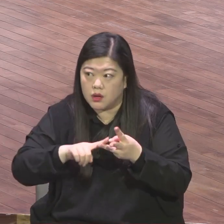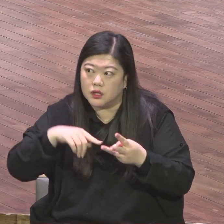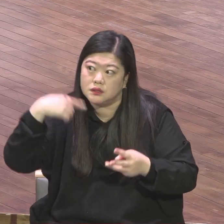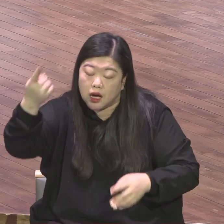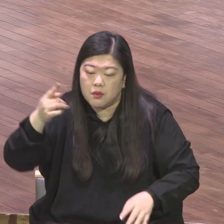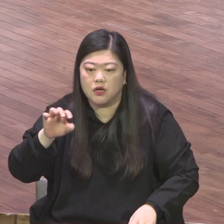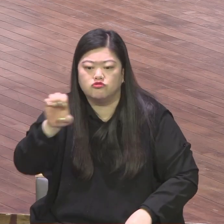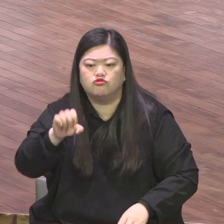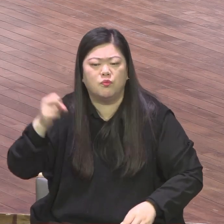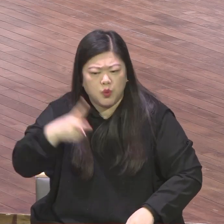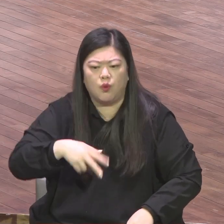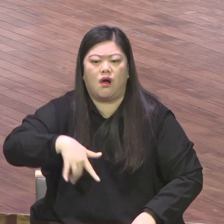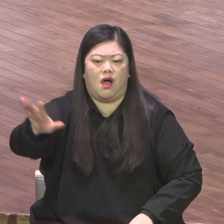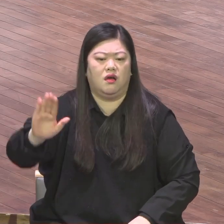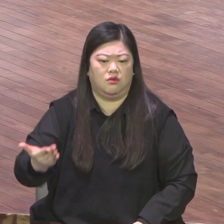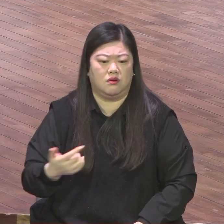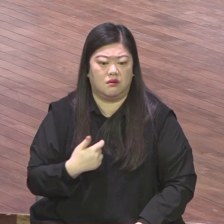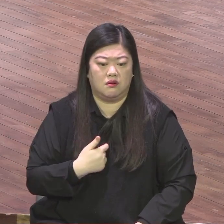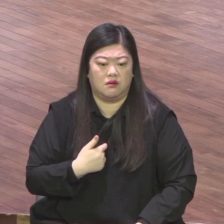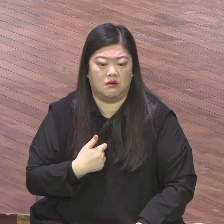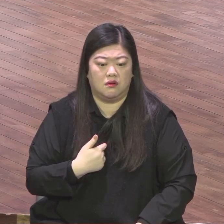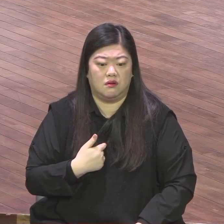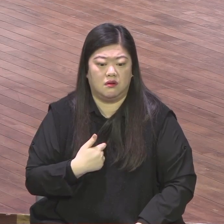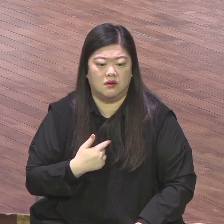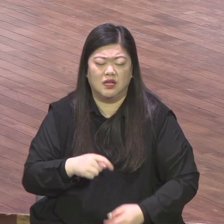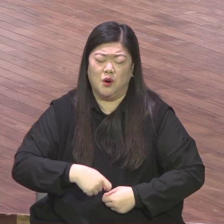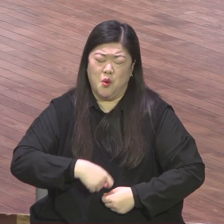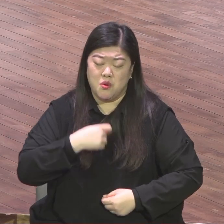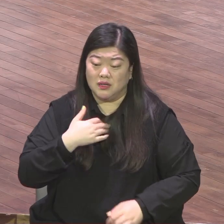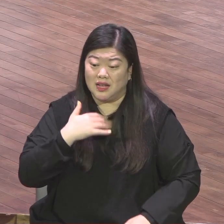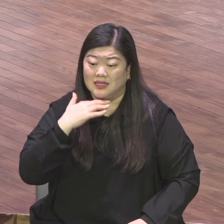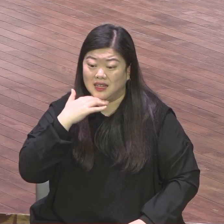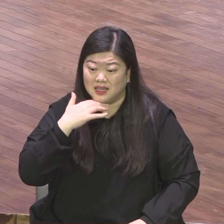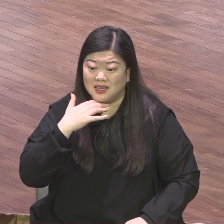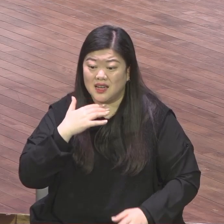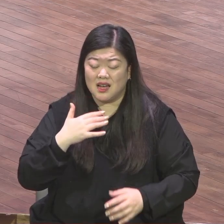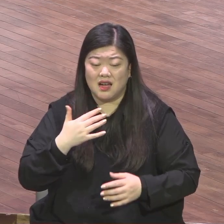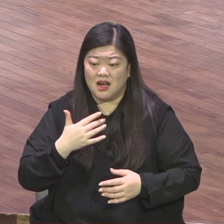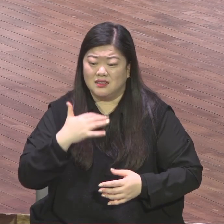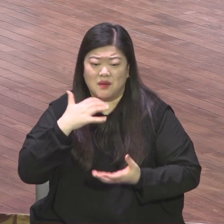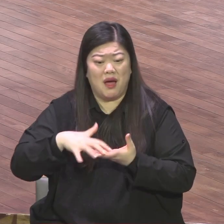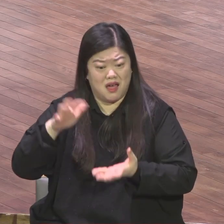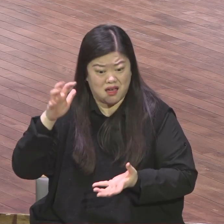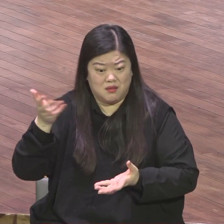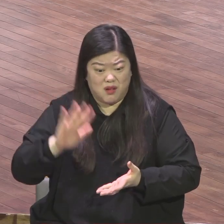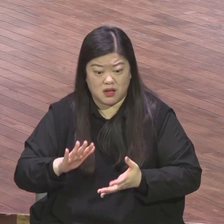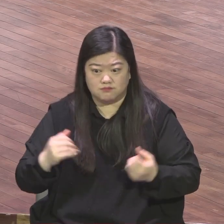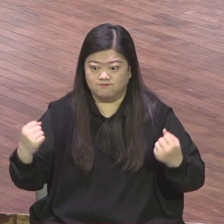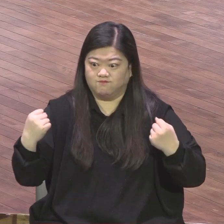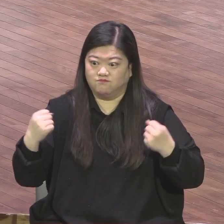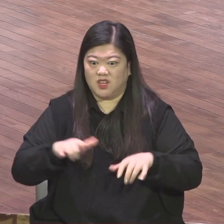하나님이 주신 건강이에요. 뭐 사람이 노력할 게 뭐 해봤자지 뻔하지.